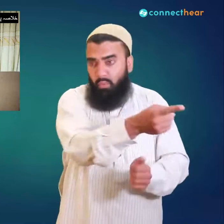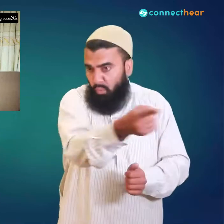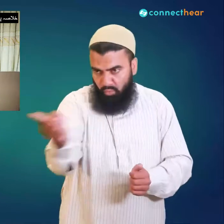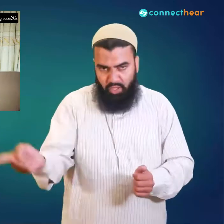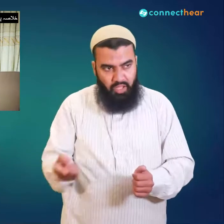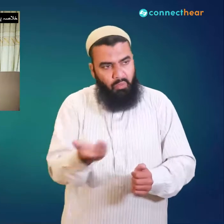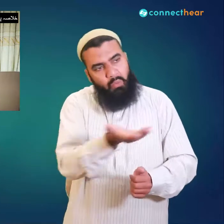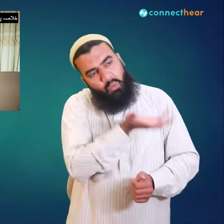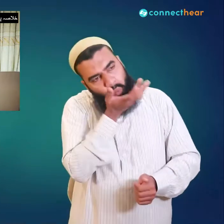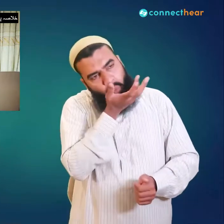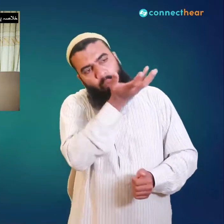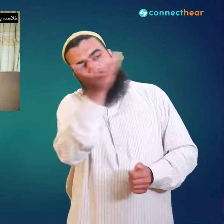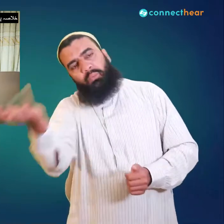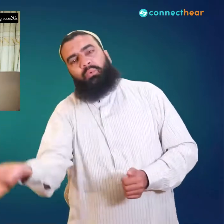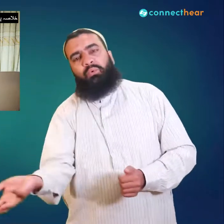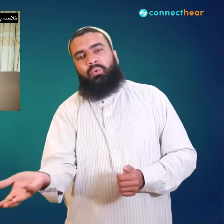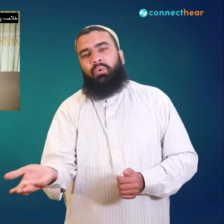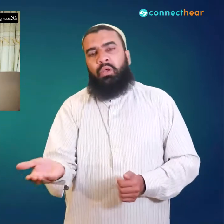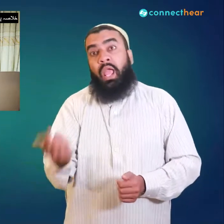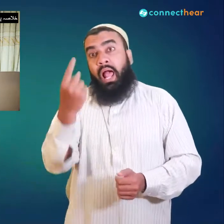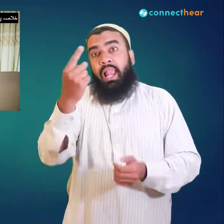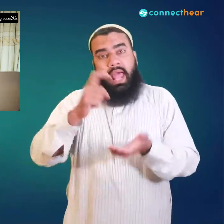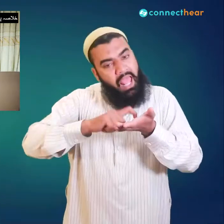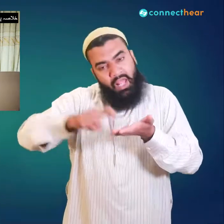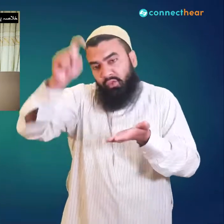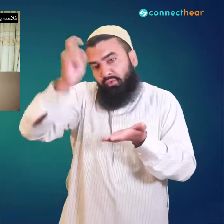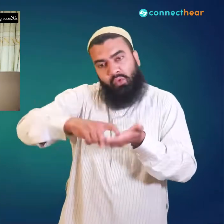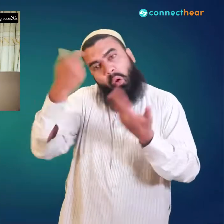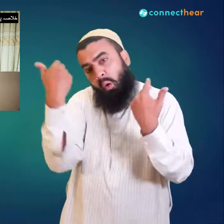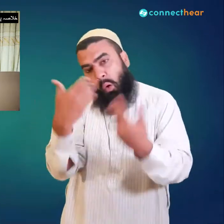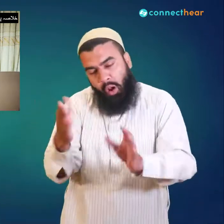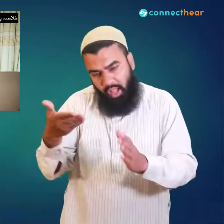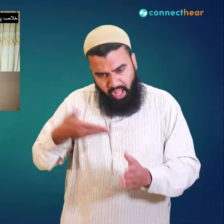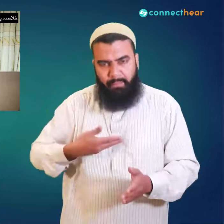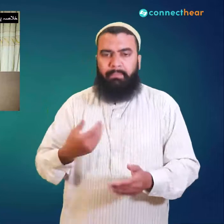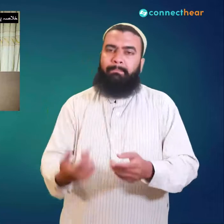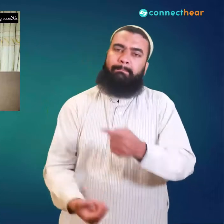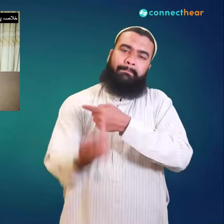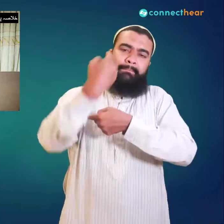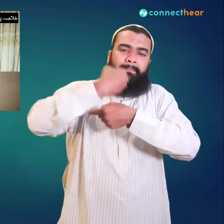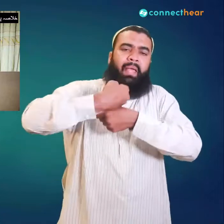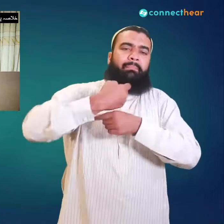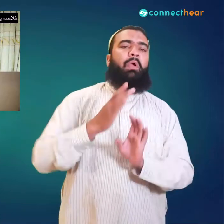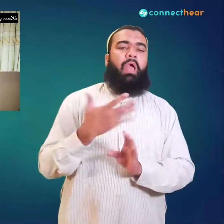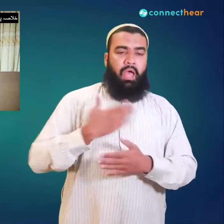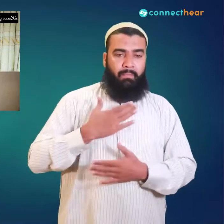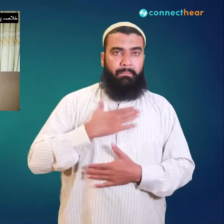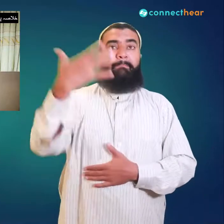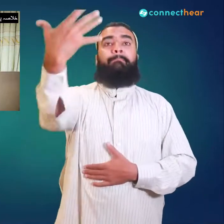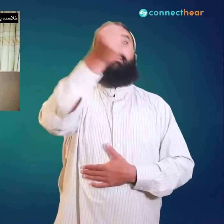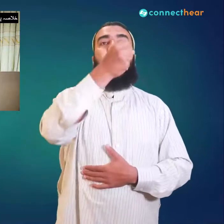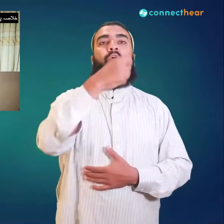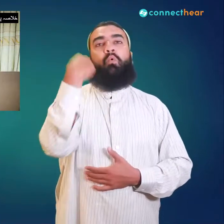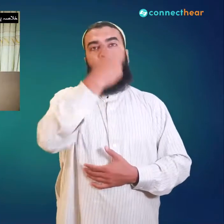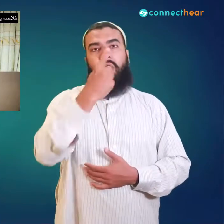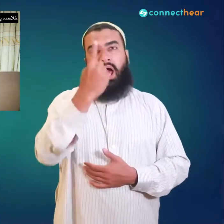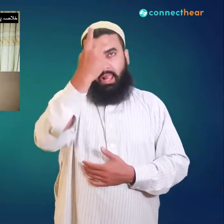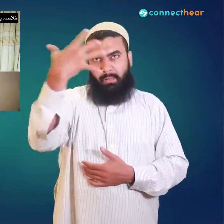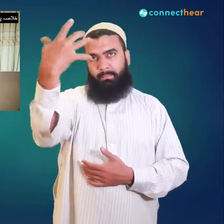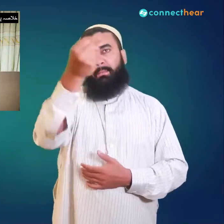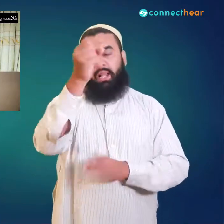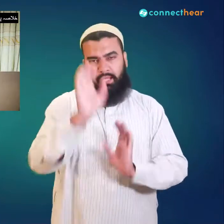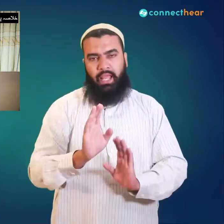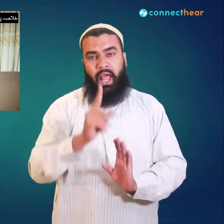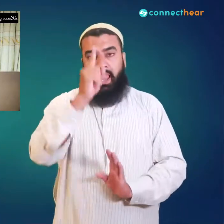لکھ دیا، جو اللہ کی طرف سے ہمارے لیے فیصلہ ہوگا وہ ہمارا مولا ہے، اور مومنوں کو اسی پر